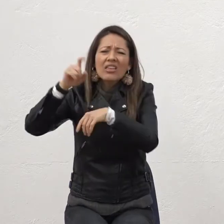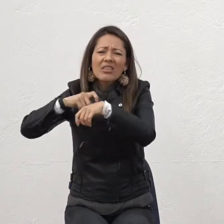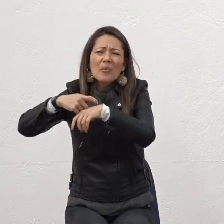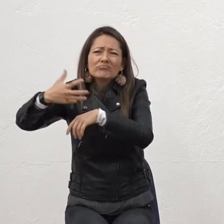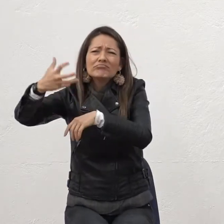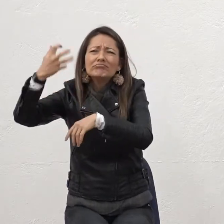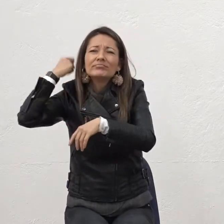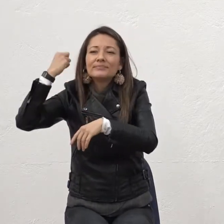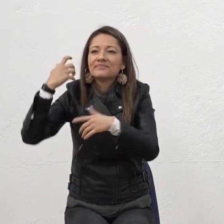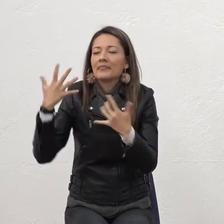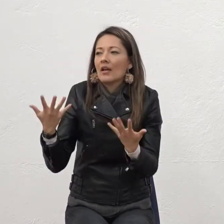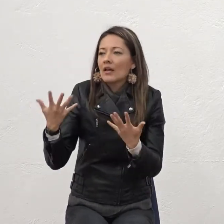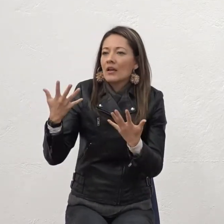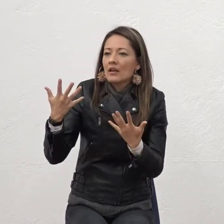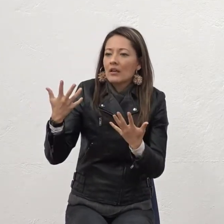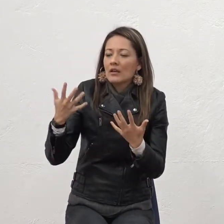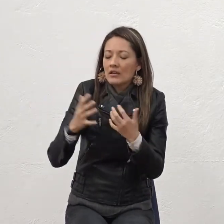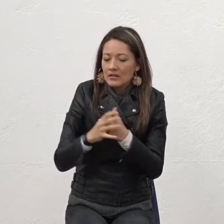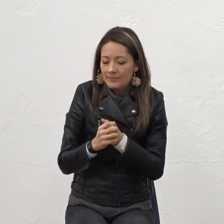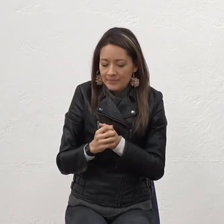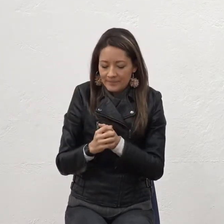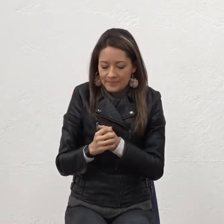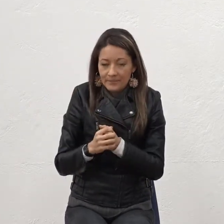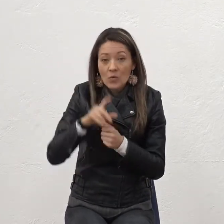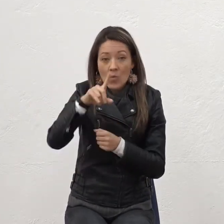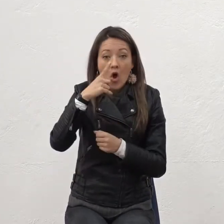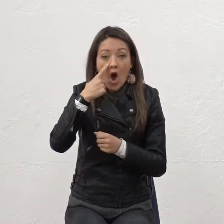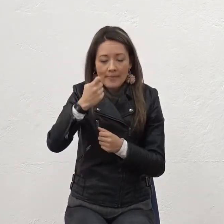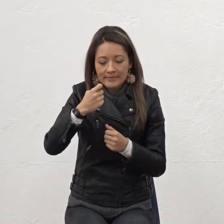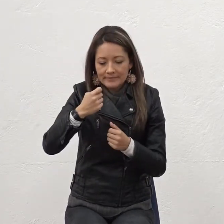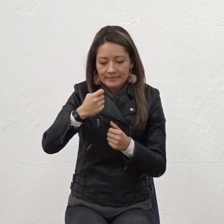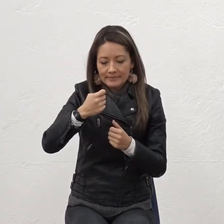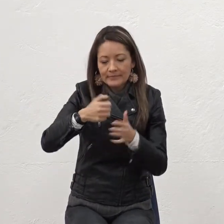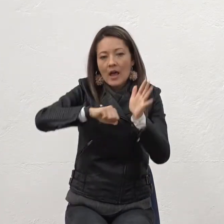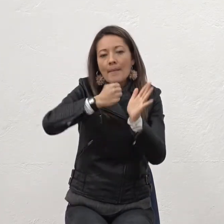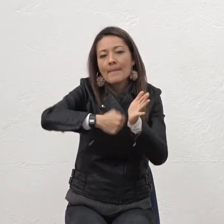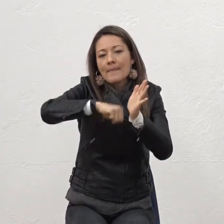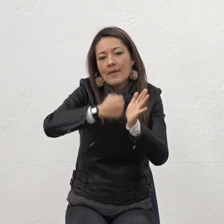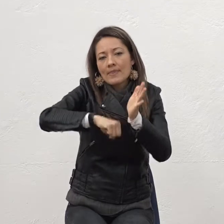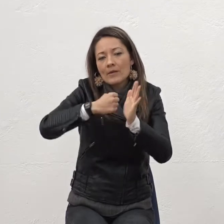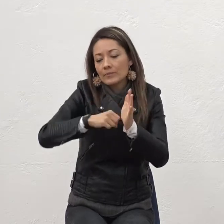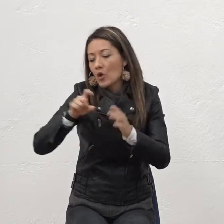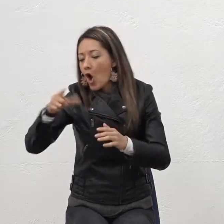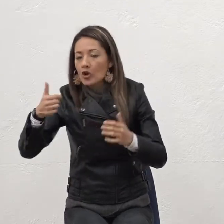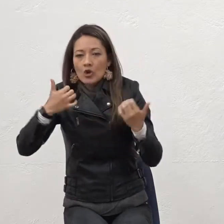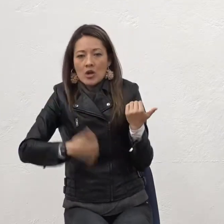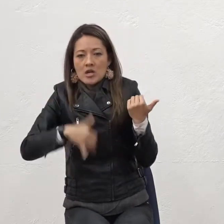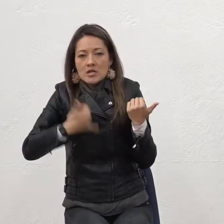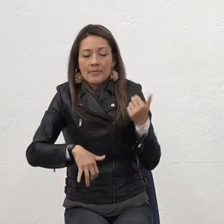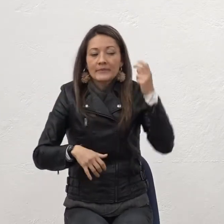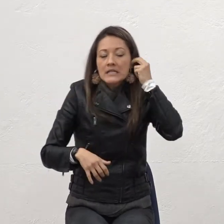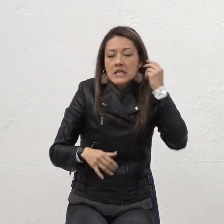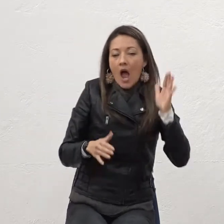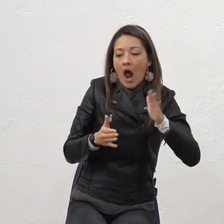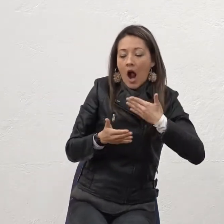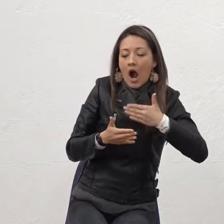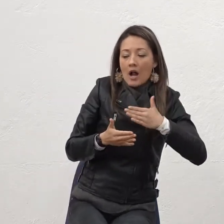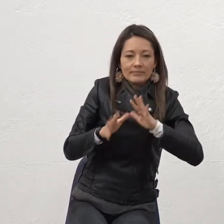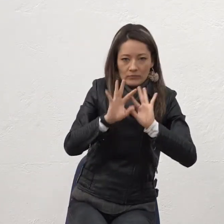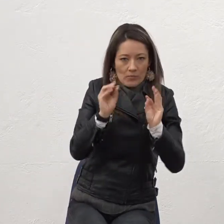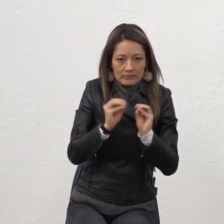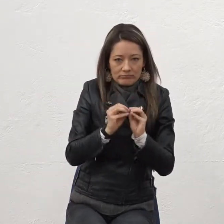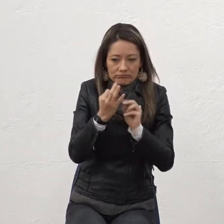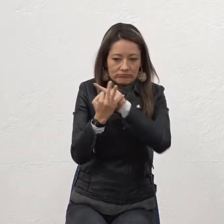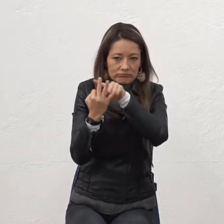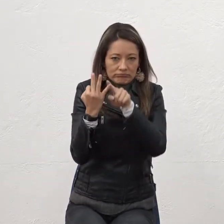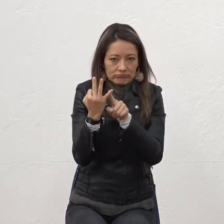ese tiempo estaba un chico tocando el pandero, el otro la guitarra y la niña que cantaba. Yo creo